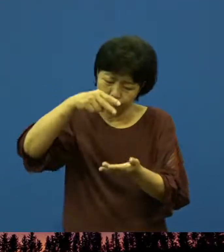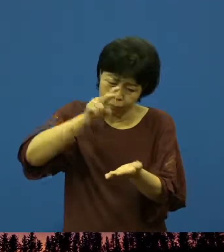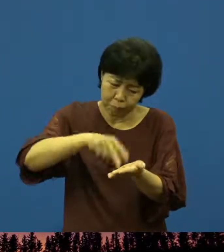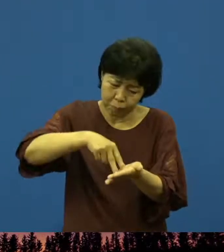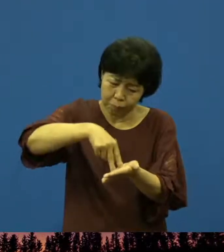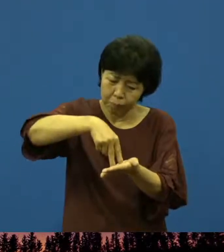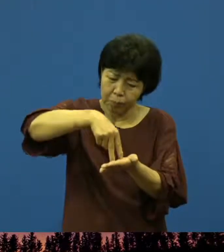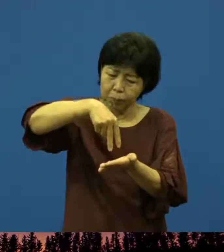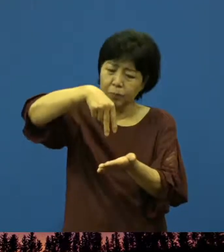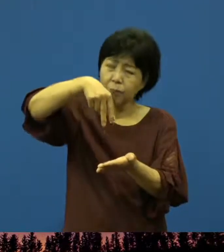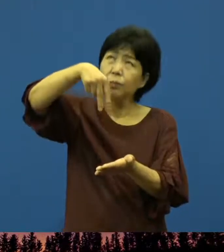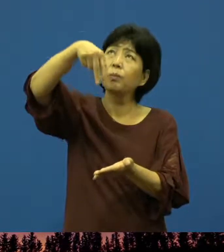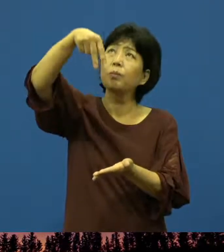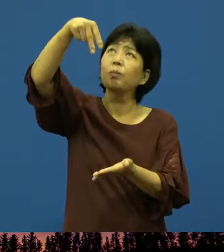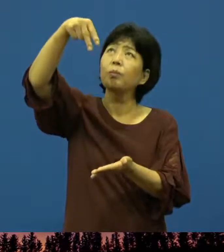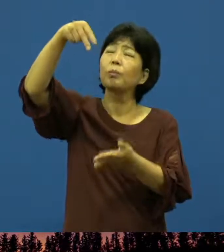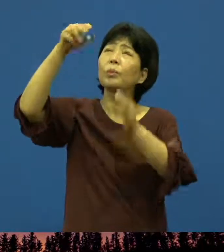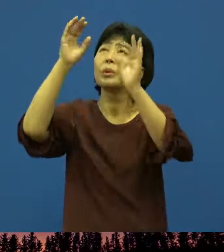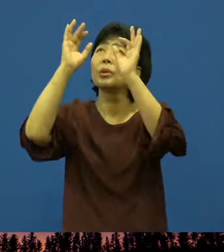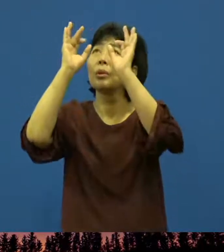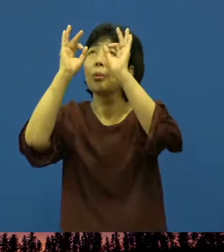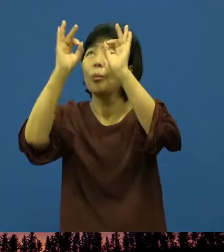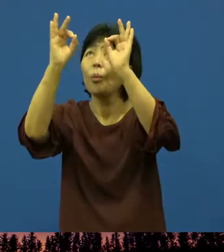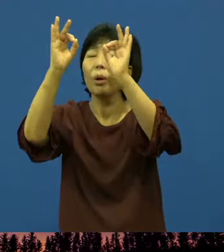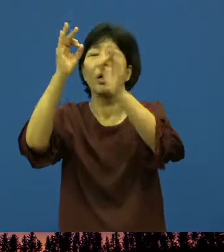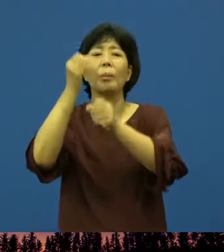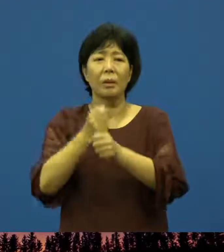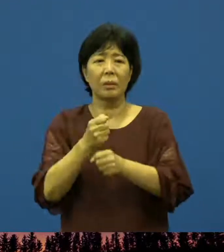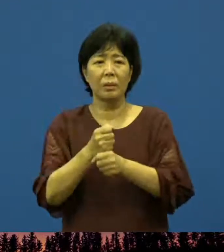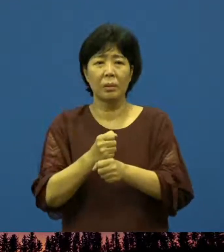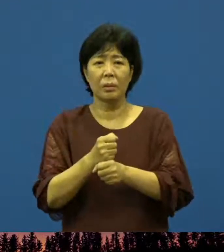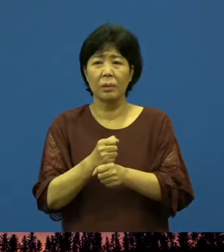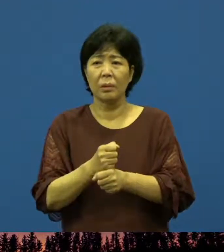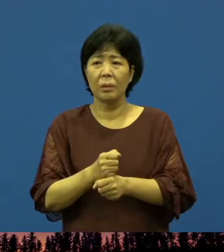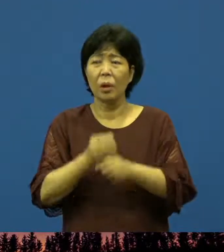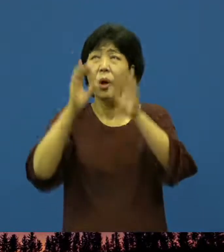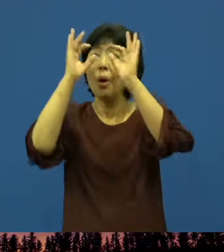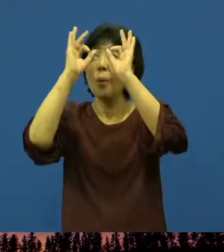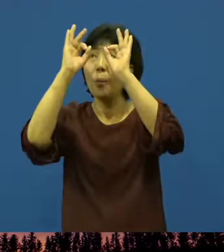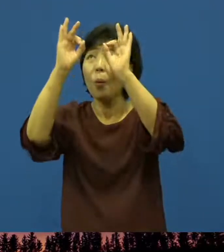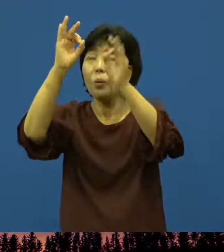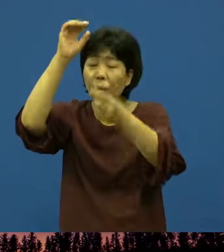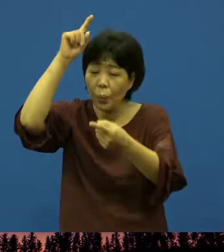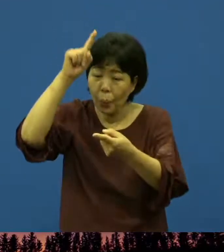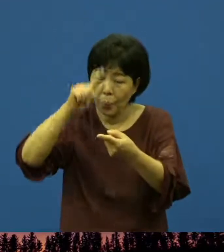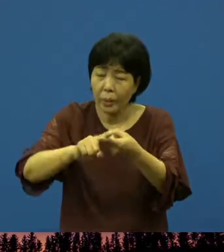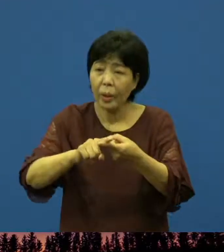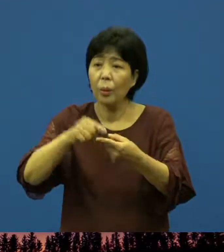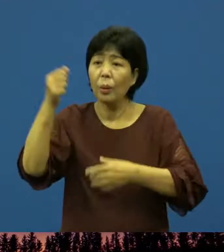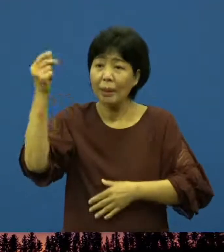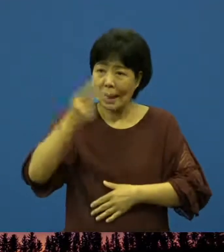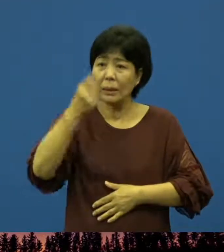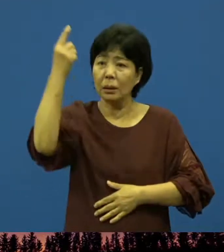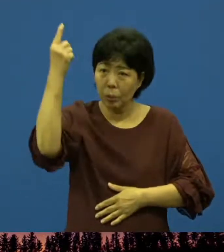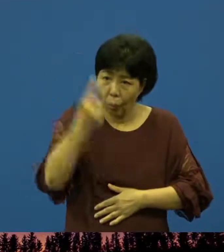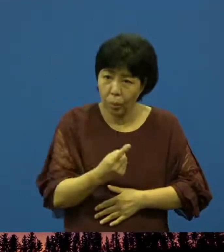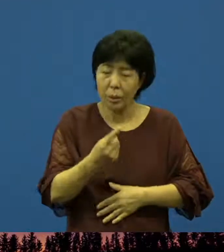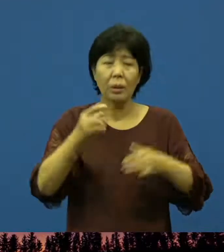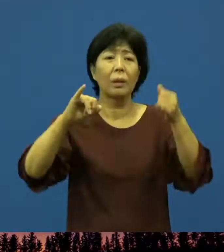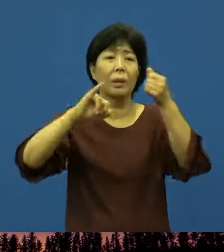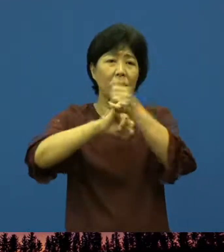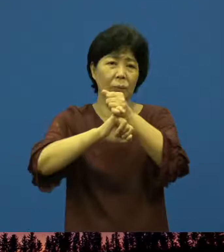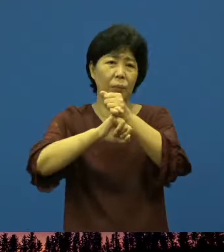들리우심을 제자들이 보게 하시고, 너희들이 본 그대로 다시 오실 것이라고 몸으로 오실 것을 얘기하세요.